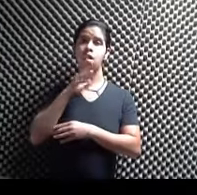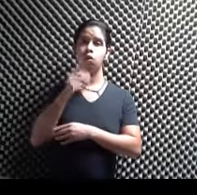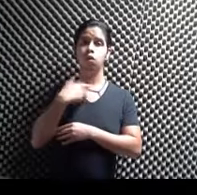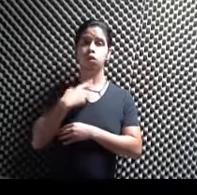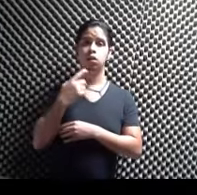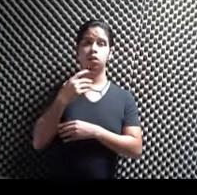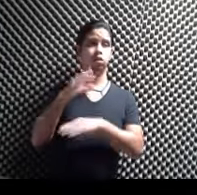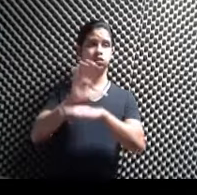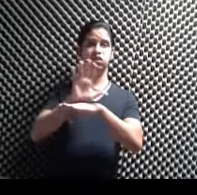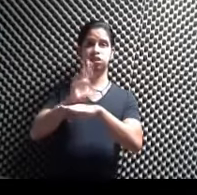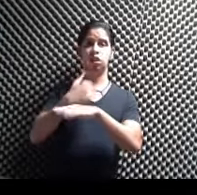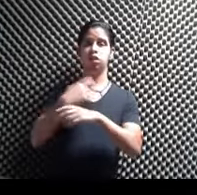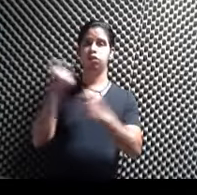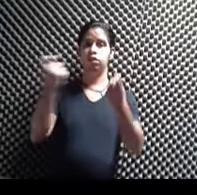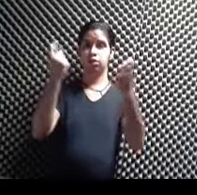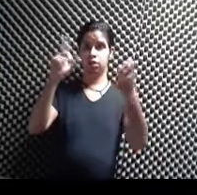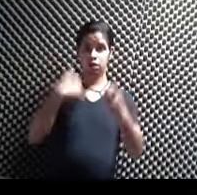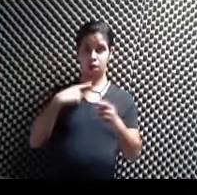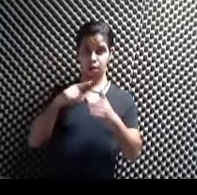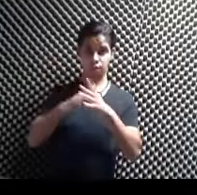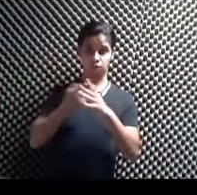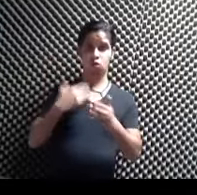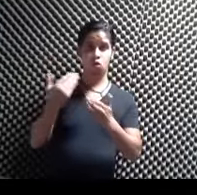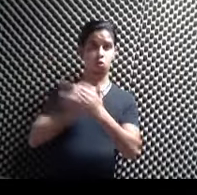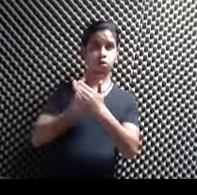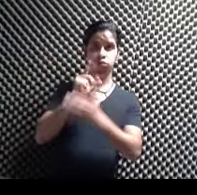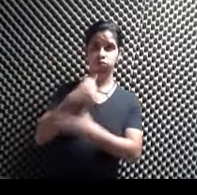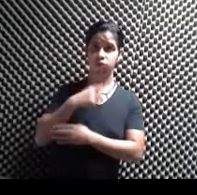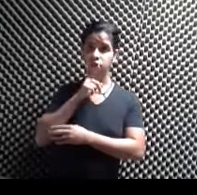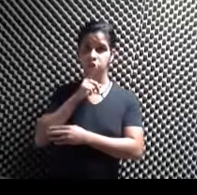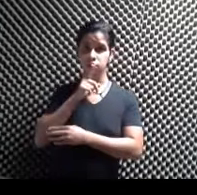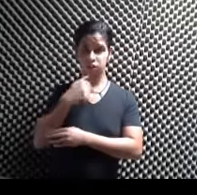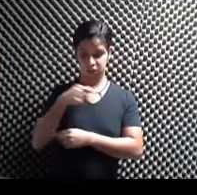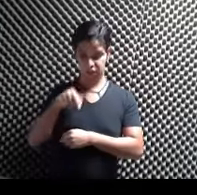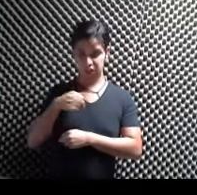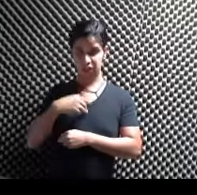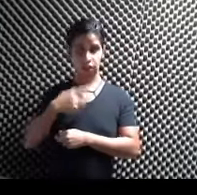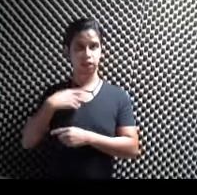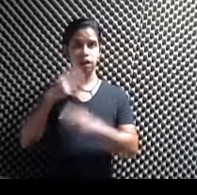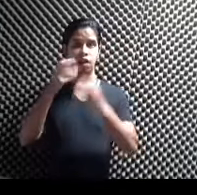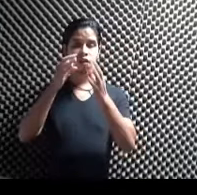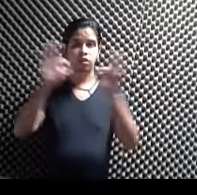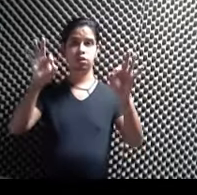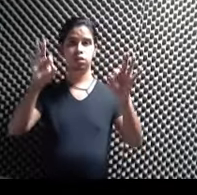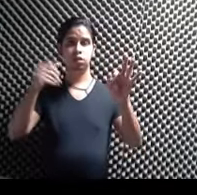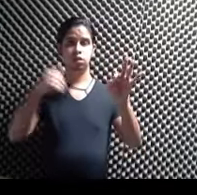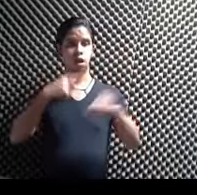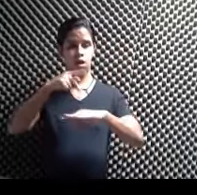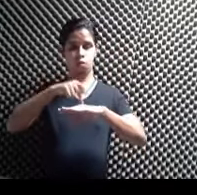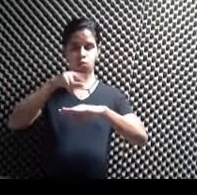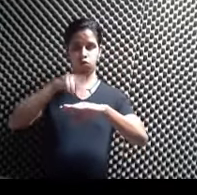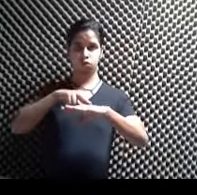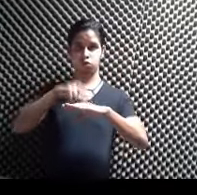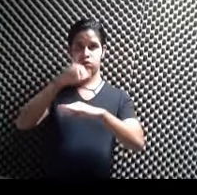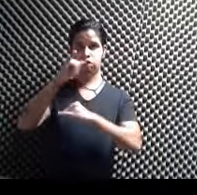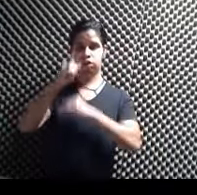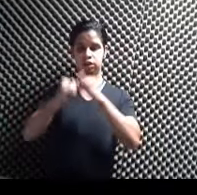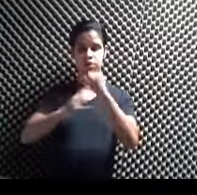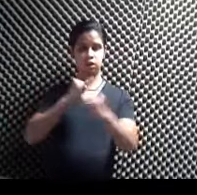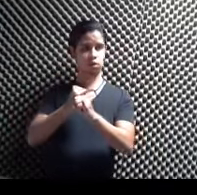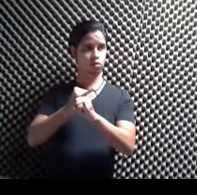qué? Y se acabó Cinefiesta, pero ahora empieza otro festival. Ah, sí. Y lo más chévere es que este festival es gratis. Ah, no. Que es el Puerto Rico International. Ay, ¿y ese no es el que